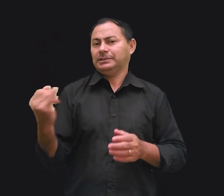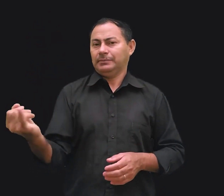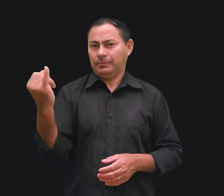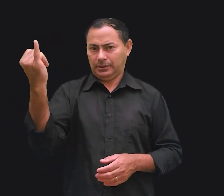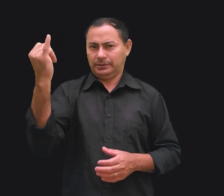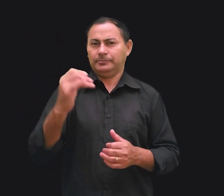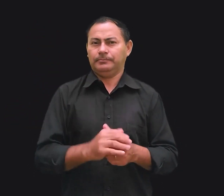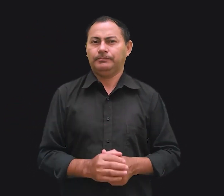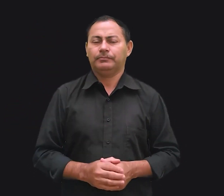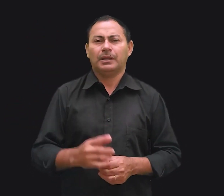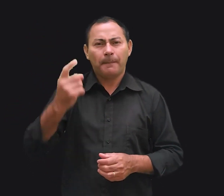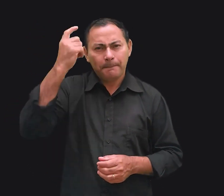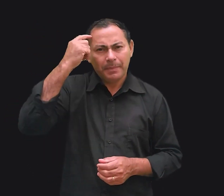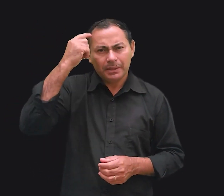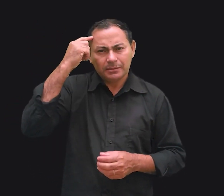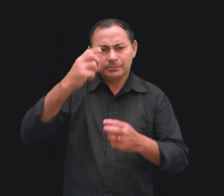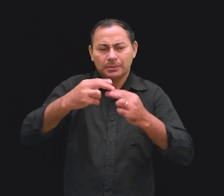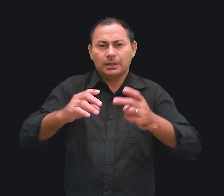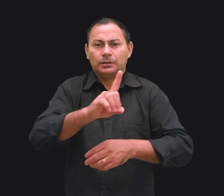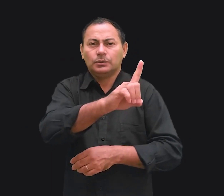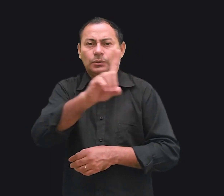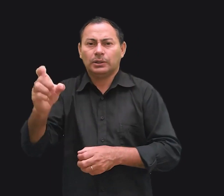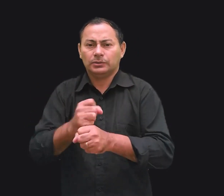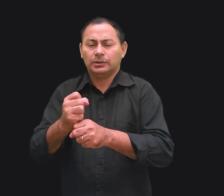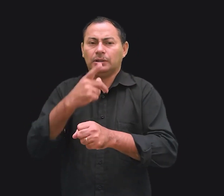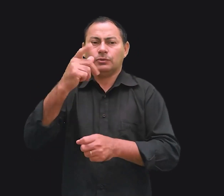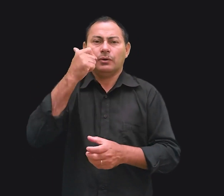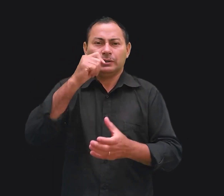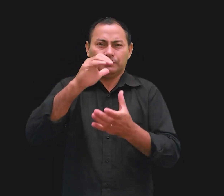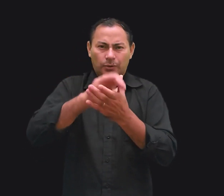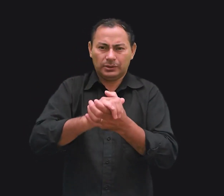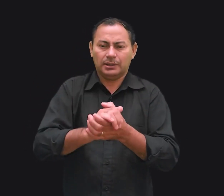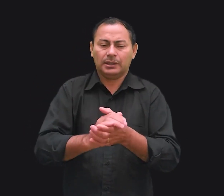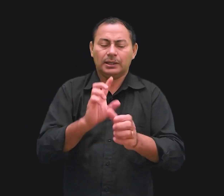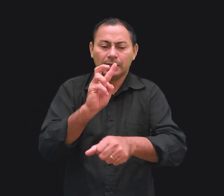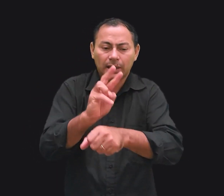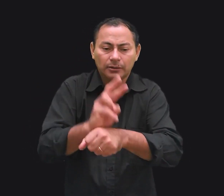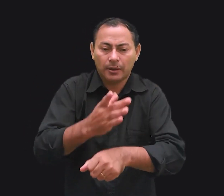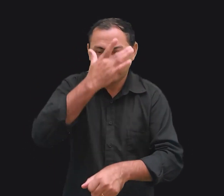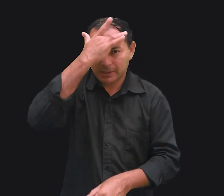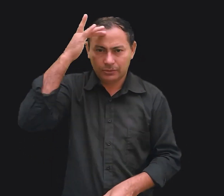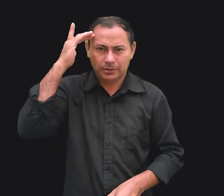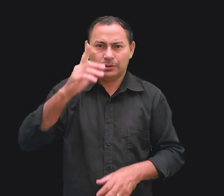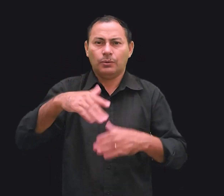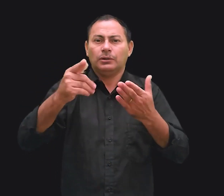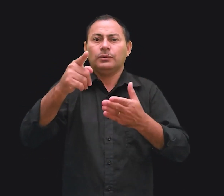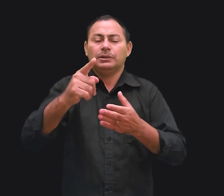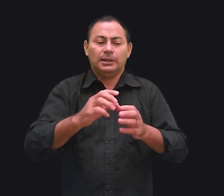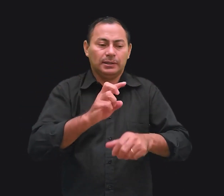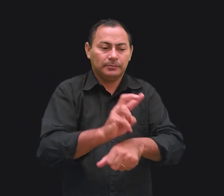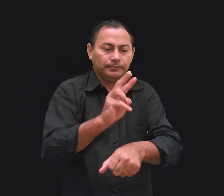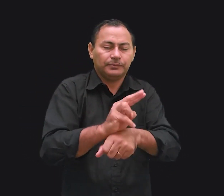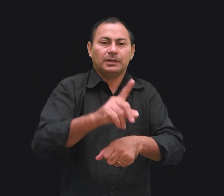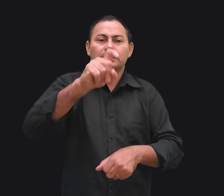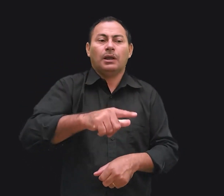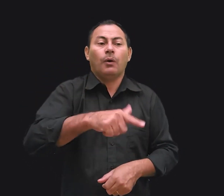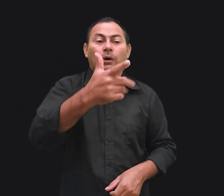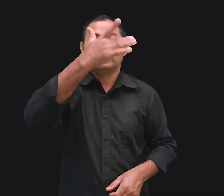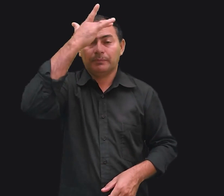é muito importante. Pense sobre isso. Durante anos, sua esposa foi criada para ser uma pessoa, enquanto você foi criado para ser